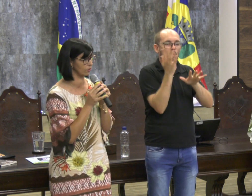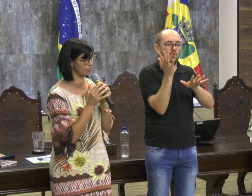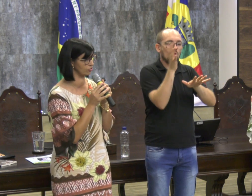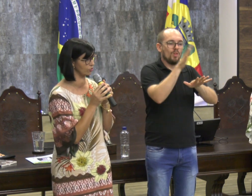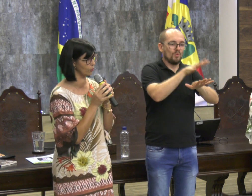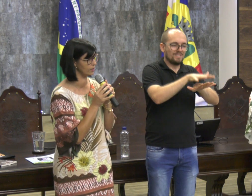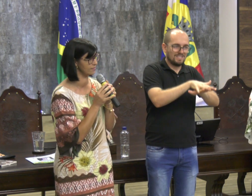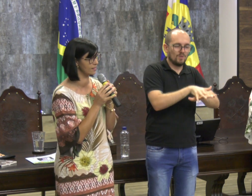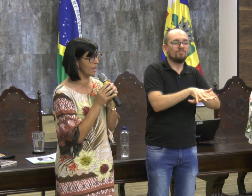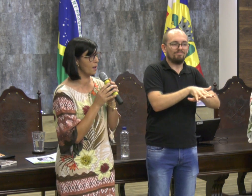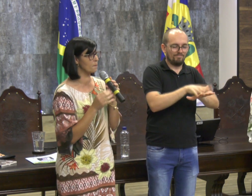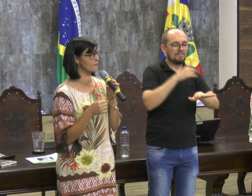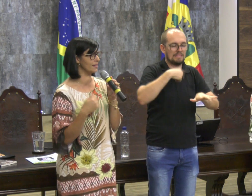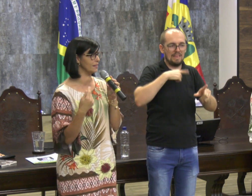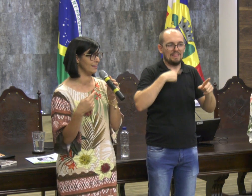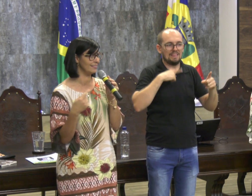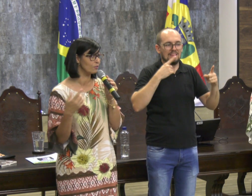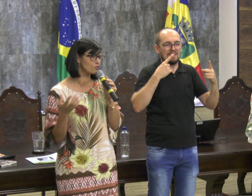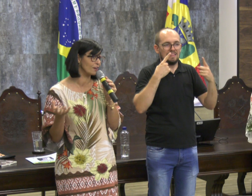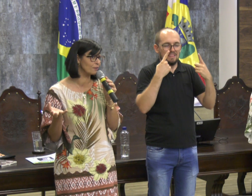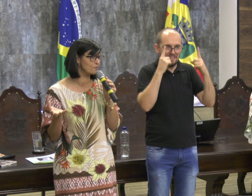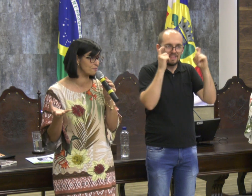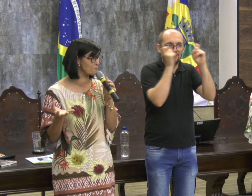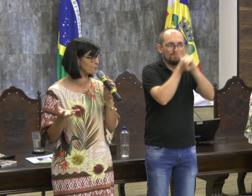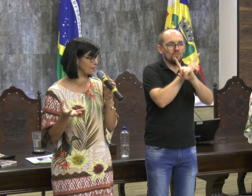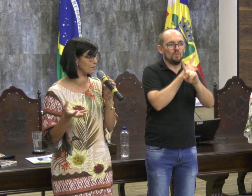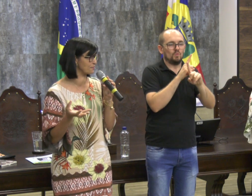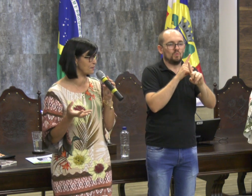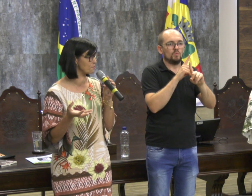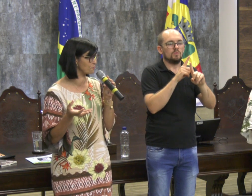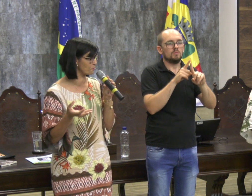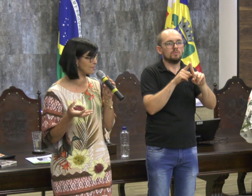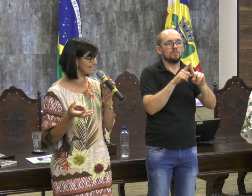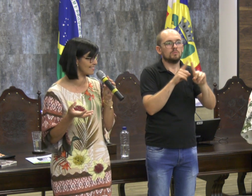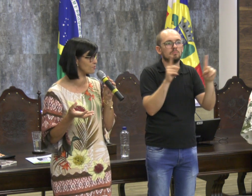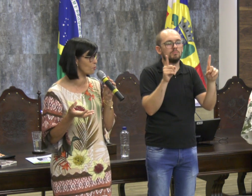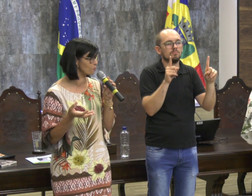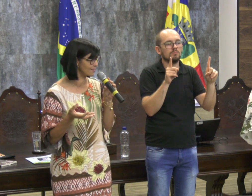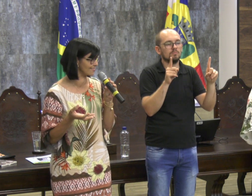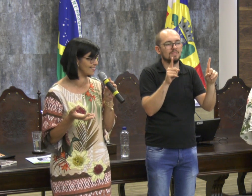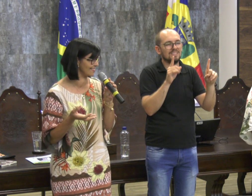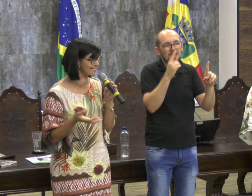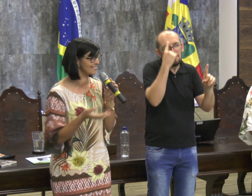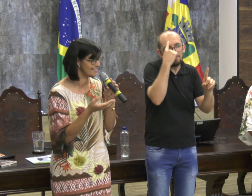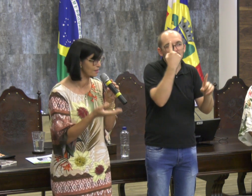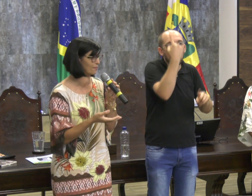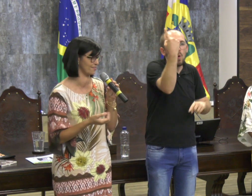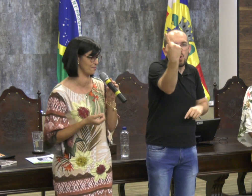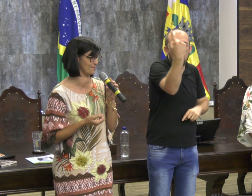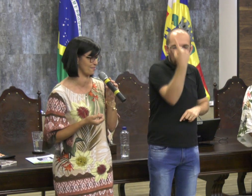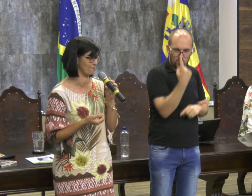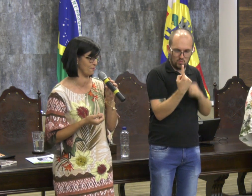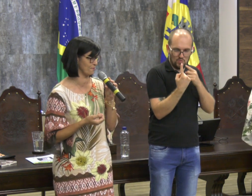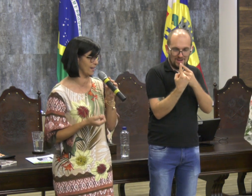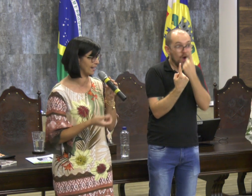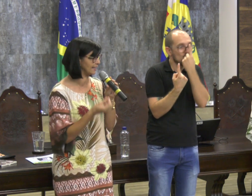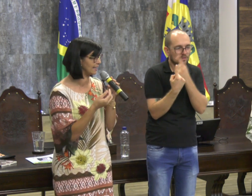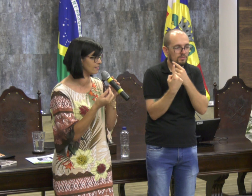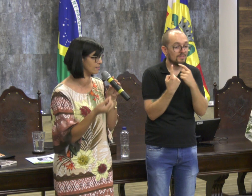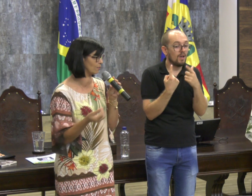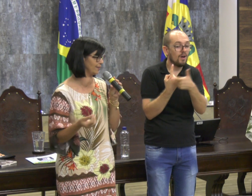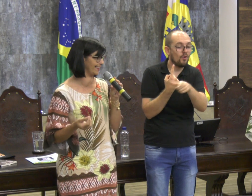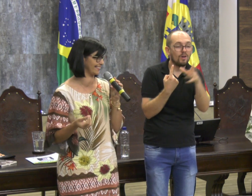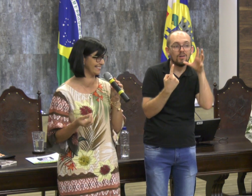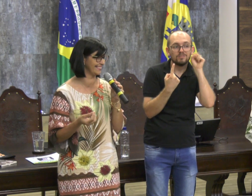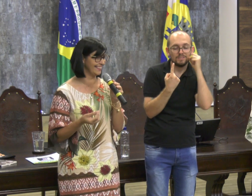para nós gestores, e não só a inclusão, porque nós temos todas as outras crianças que também são um desafio. Cada